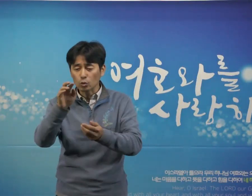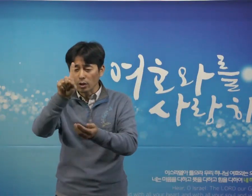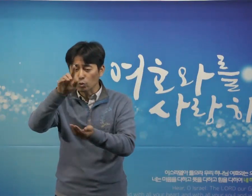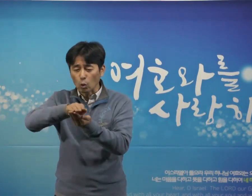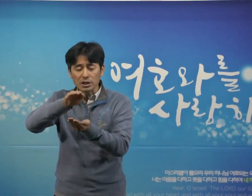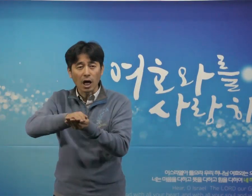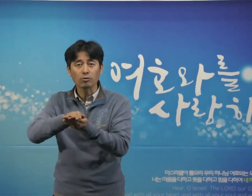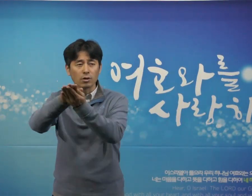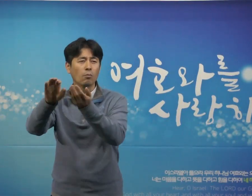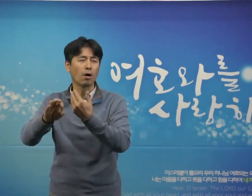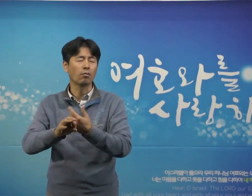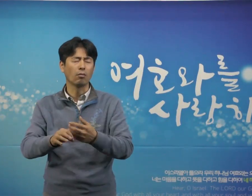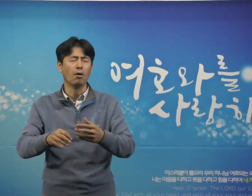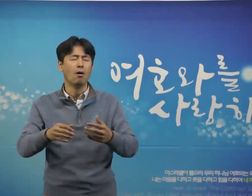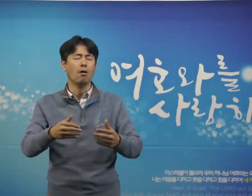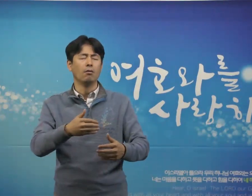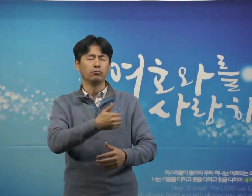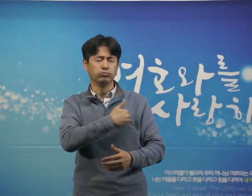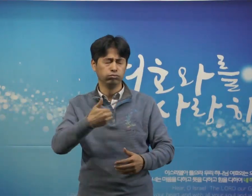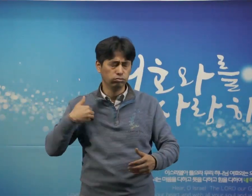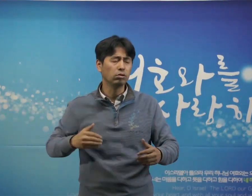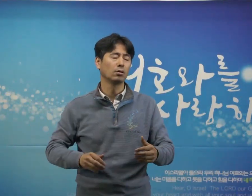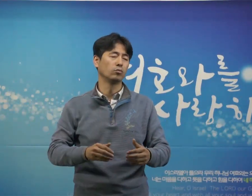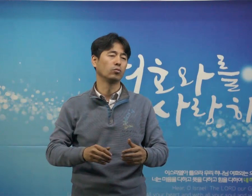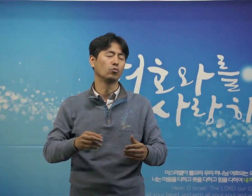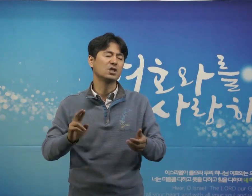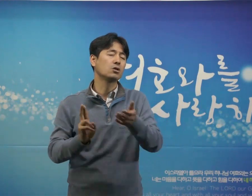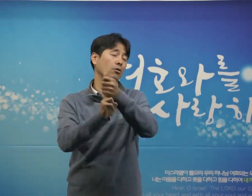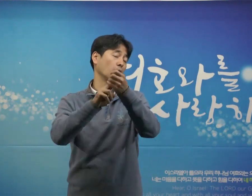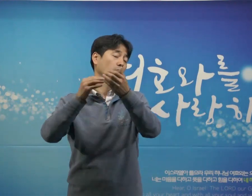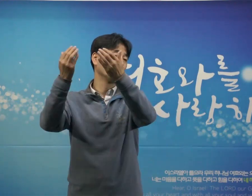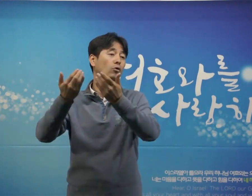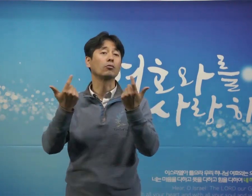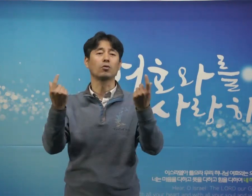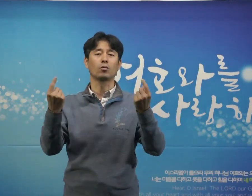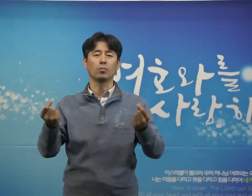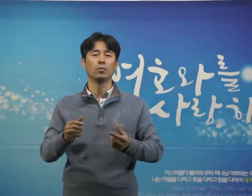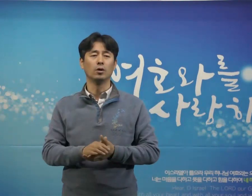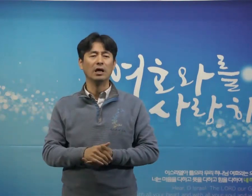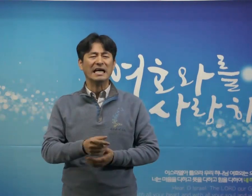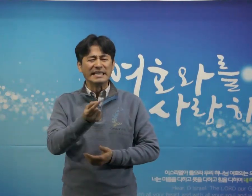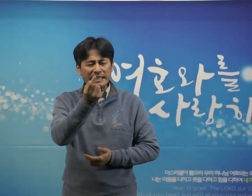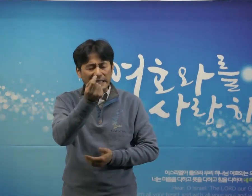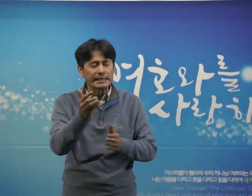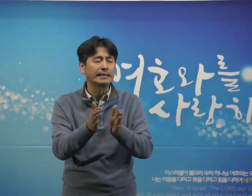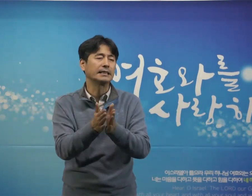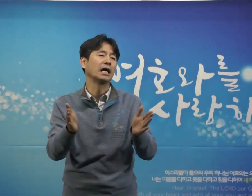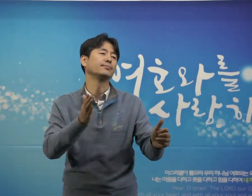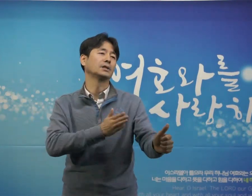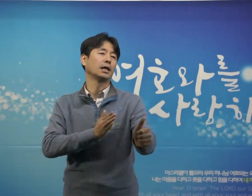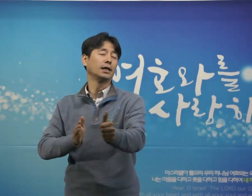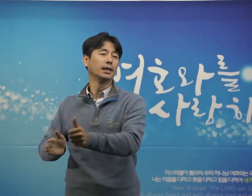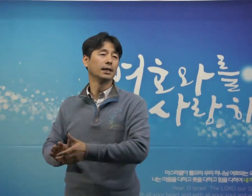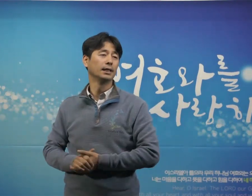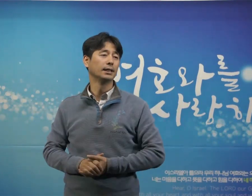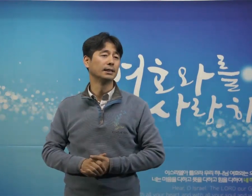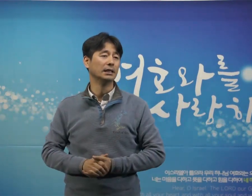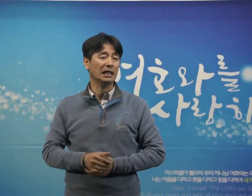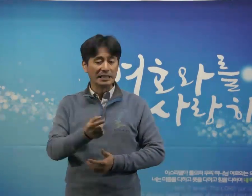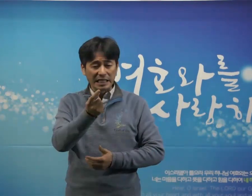통해서 아기의 한 도시락을 통해서 풍성하게 그들이 먹고 마셨던 것처럼 먹었던